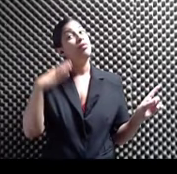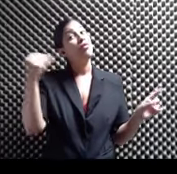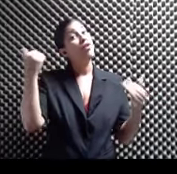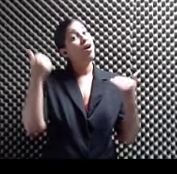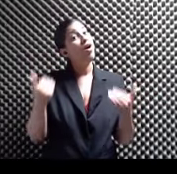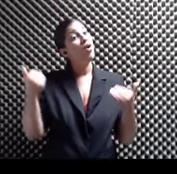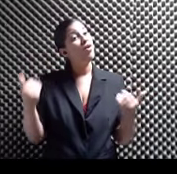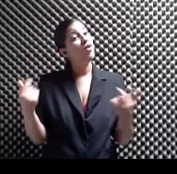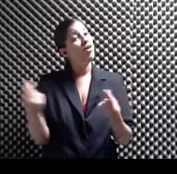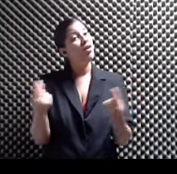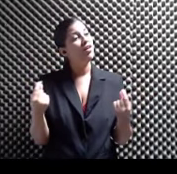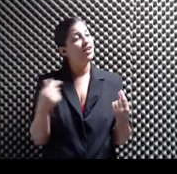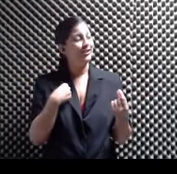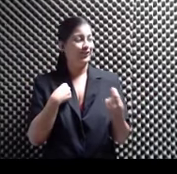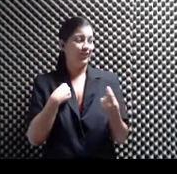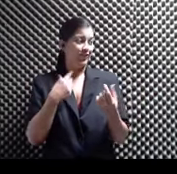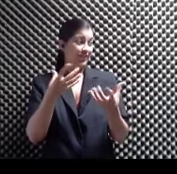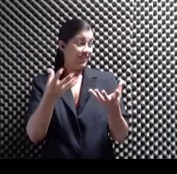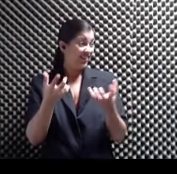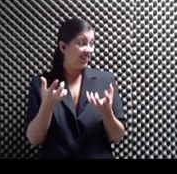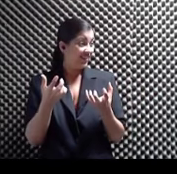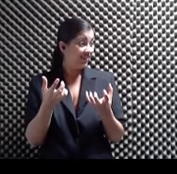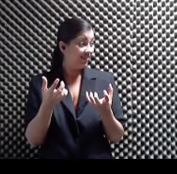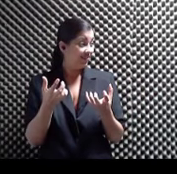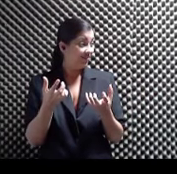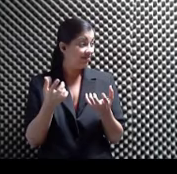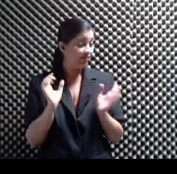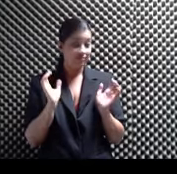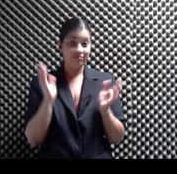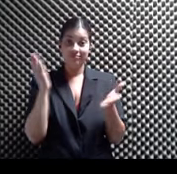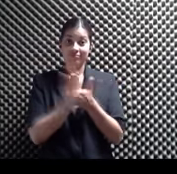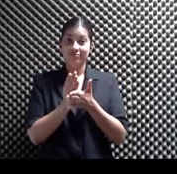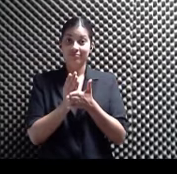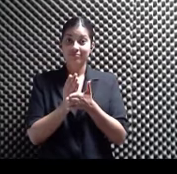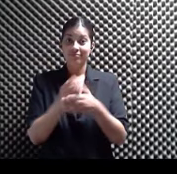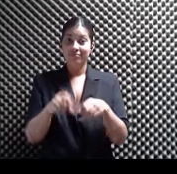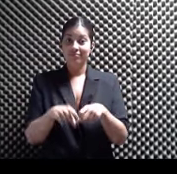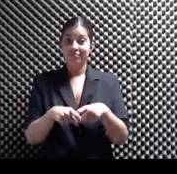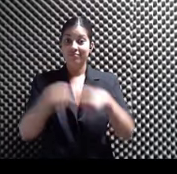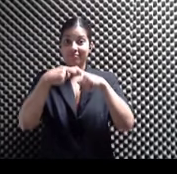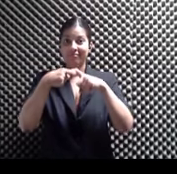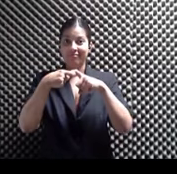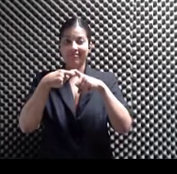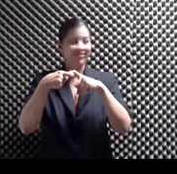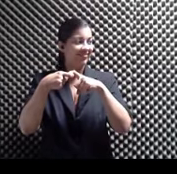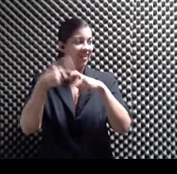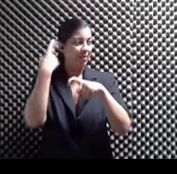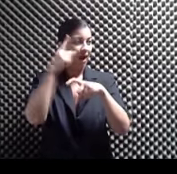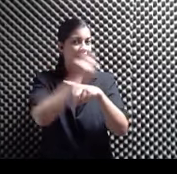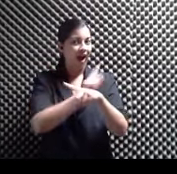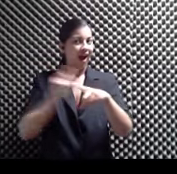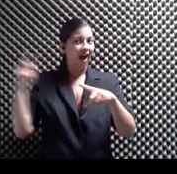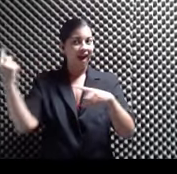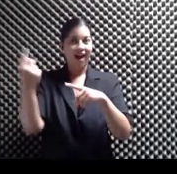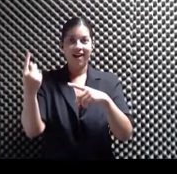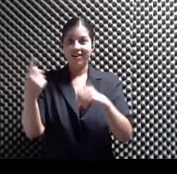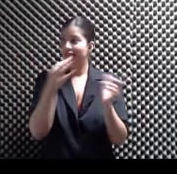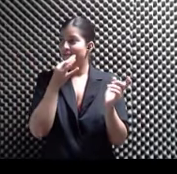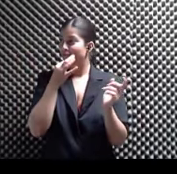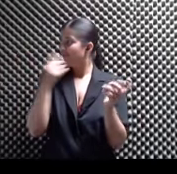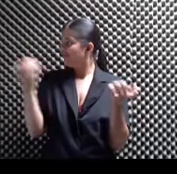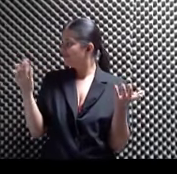atrás, yo quiero que cortemos. Está infectado. Y ahorita le digo a Reina,